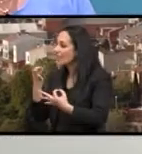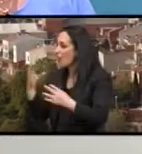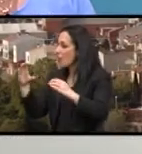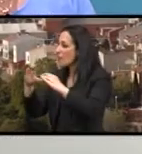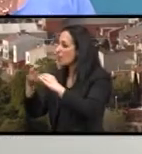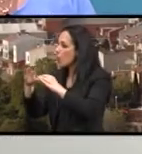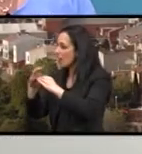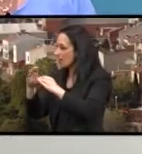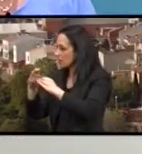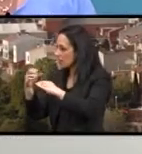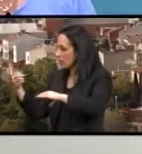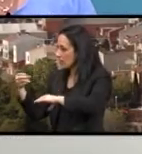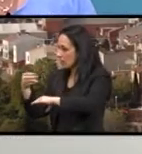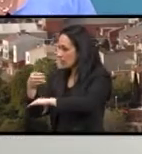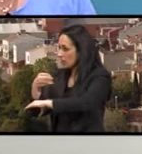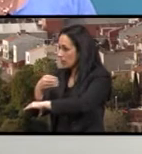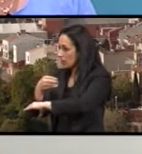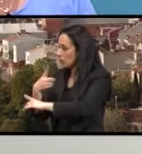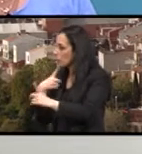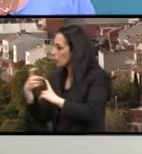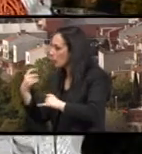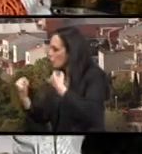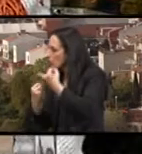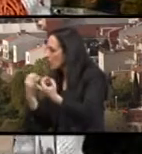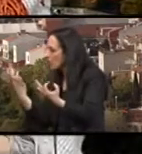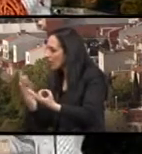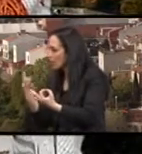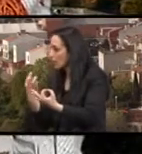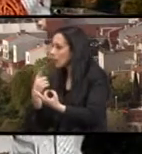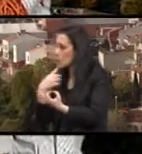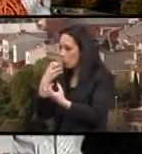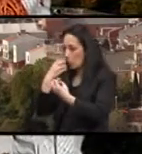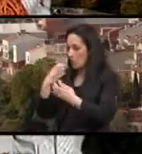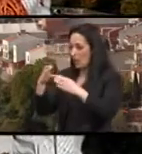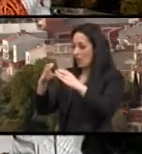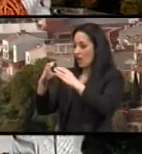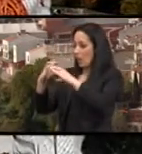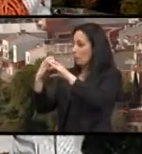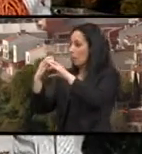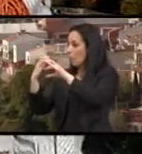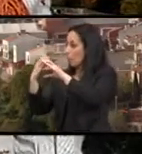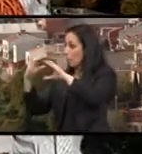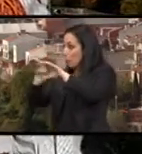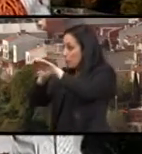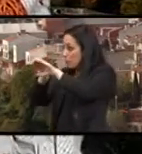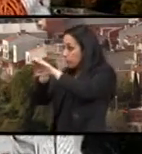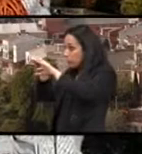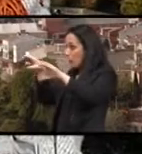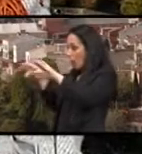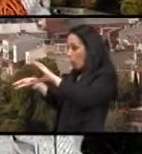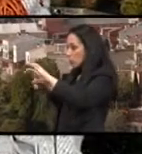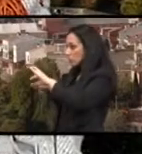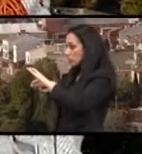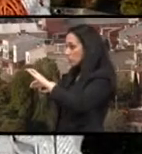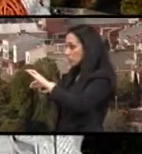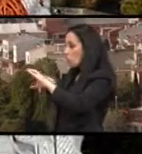trobes amb els ferrocarrils? Pues, bueno, que s'han gastat molts diners en uns vagons nous, que llavors abans podies entrar amb la